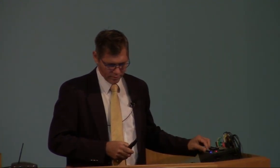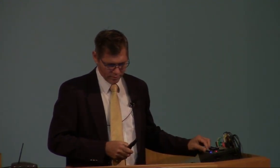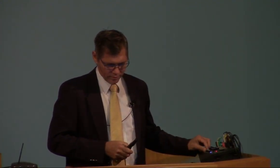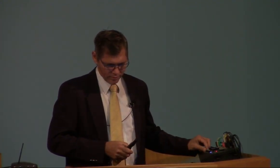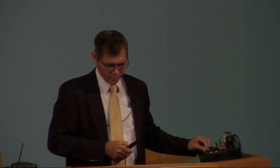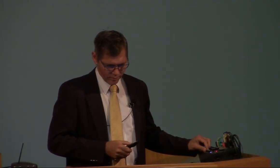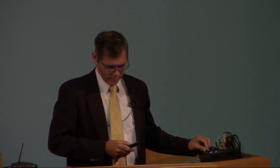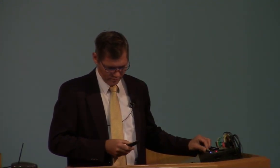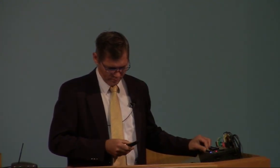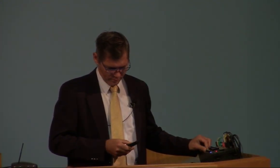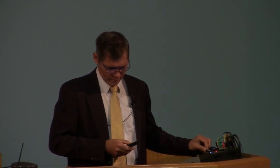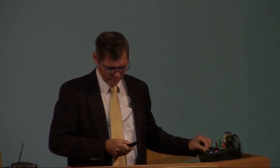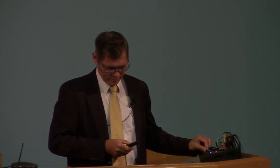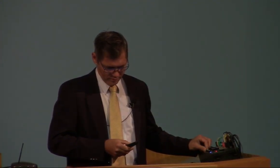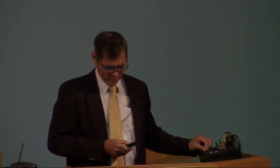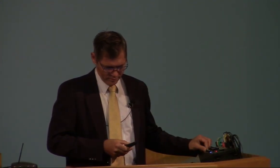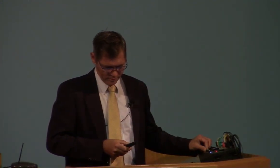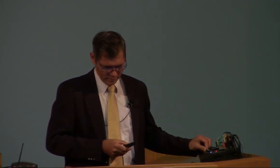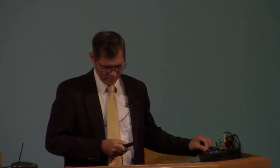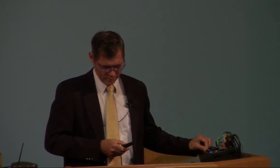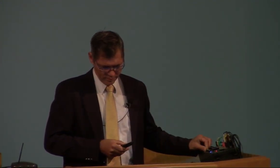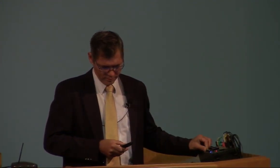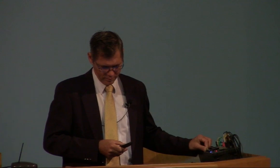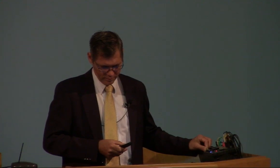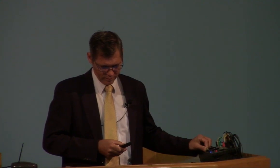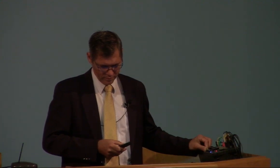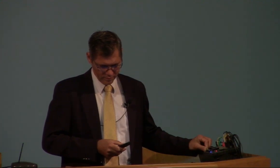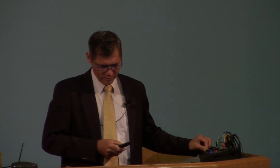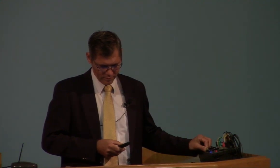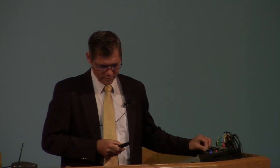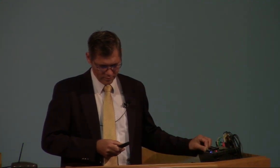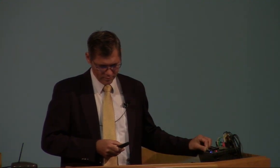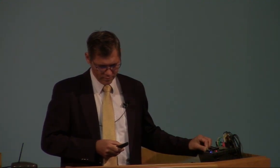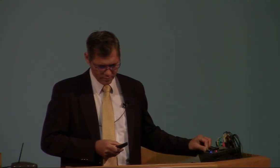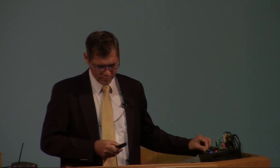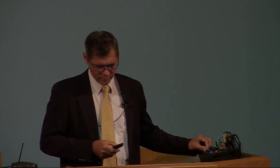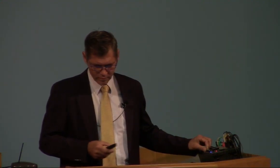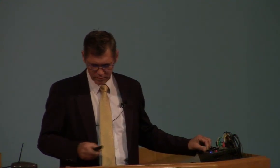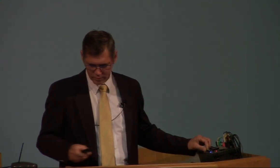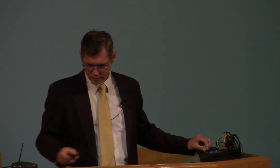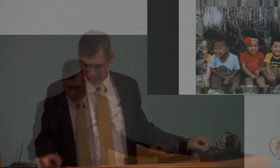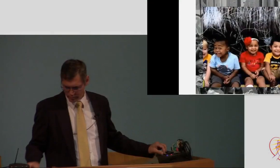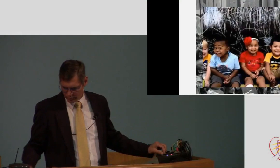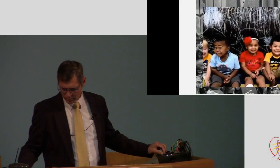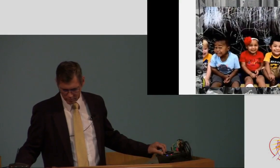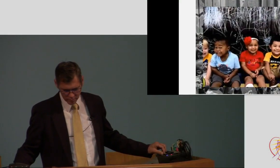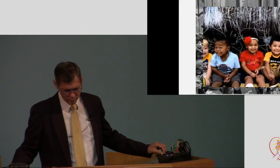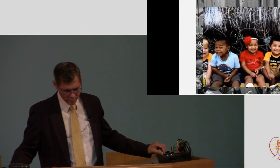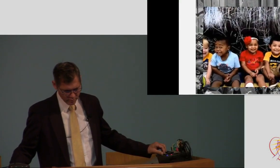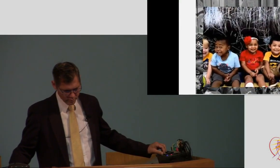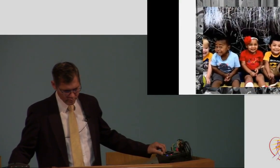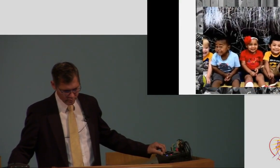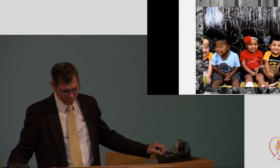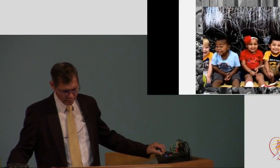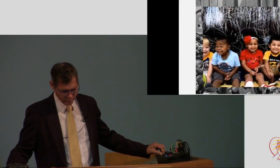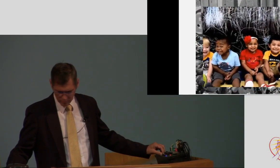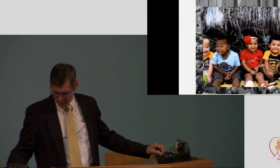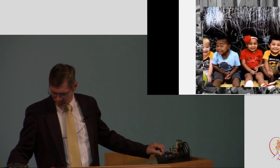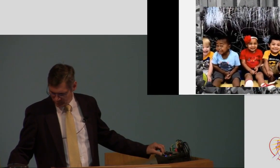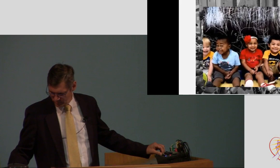Ek kan hoog voor die wolke swewe, want ek weet Jesus lewe. Ek's